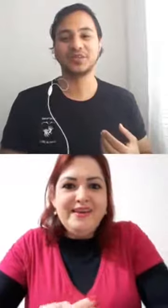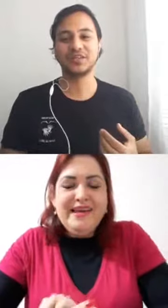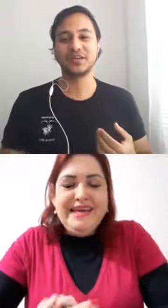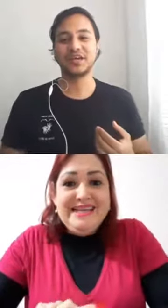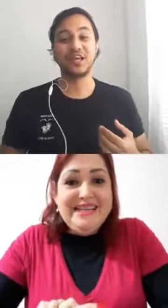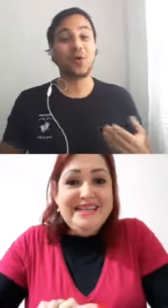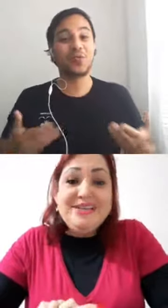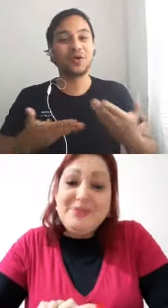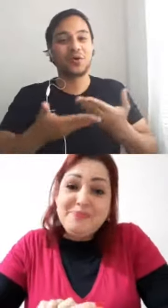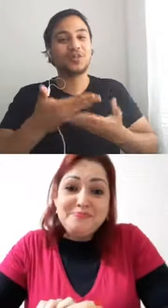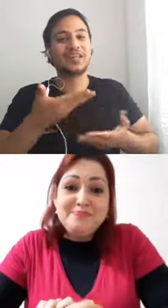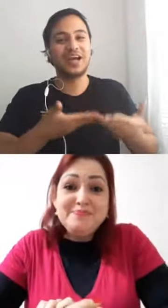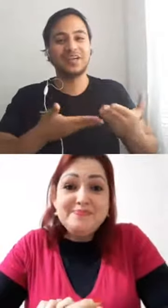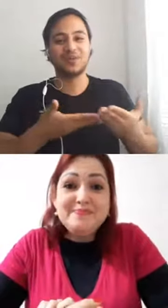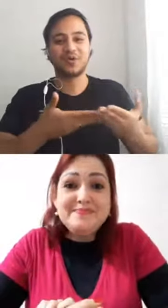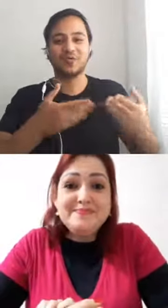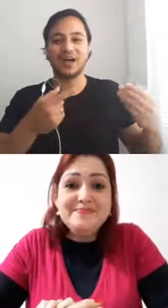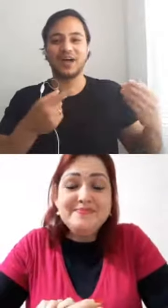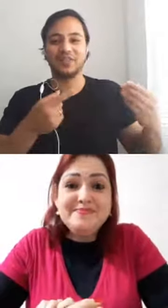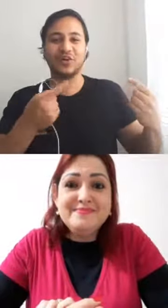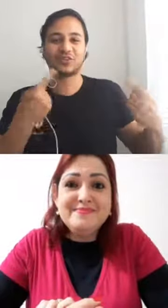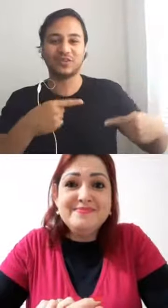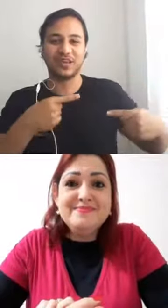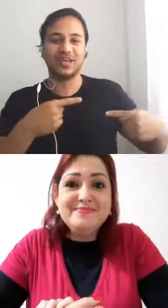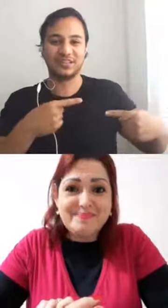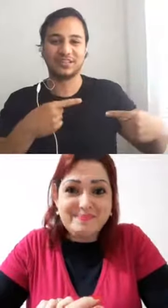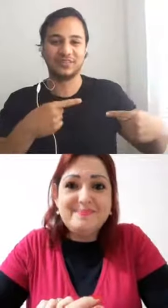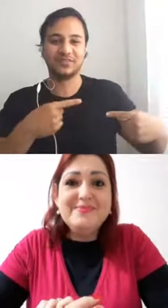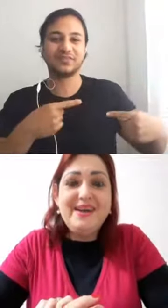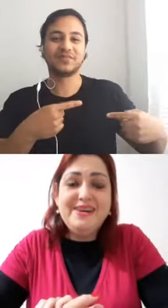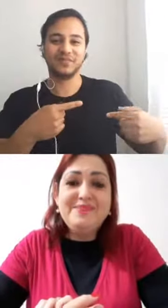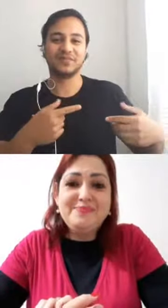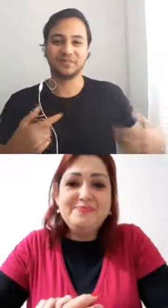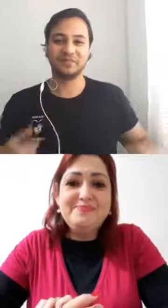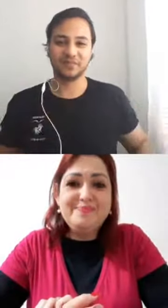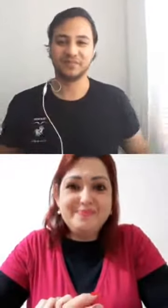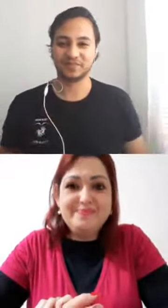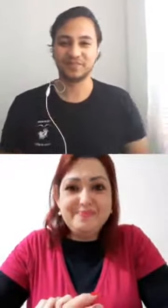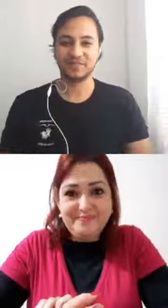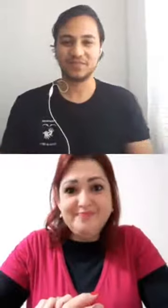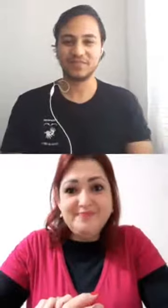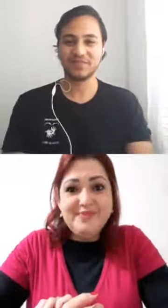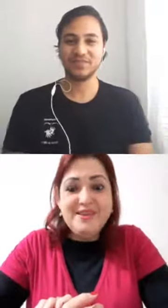privilégio ouvinte e como conciliar isso para não ficar nós contra eles, né?